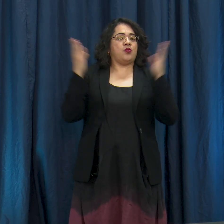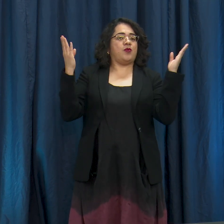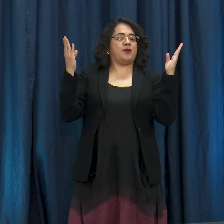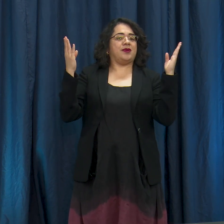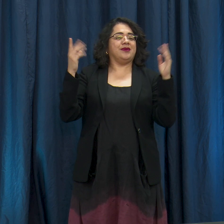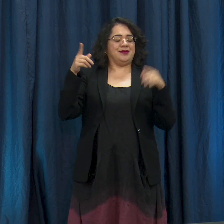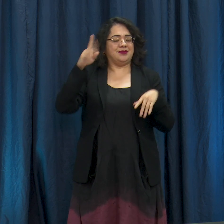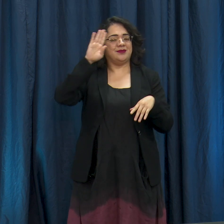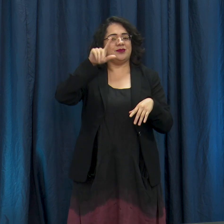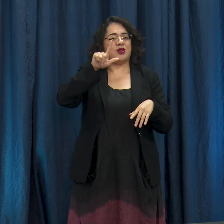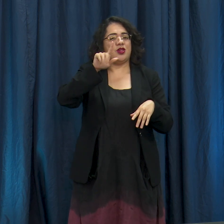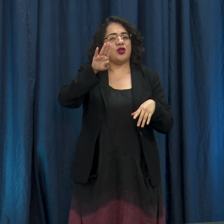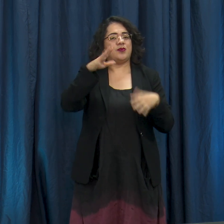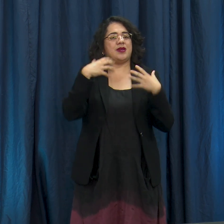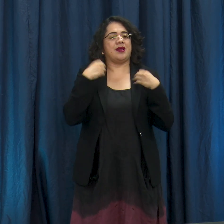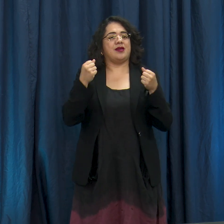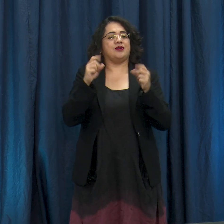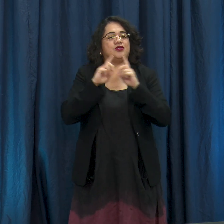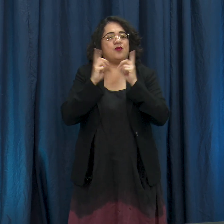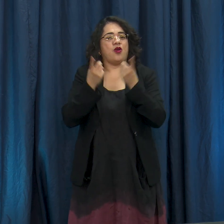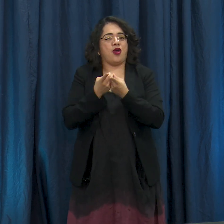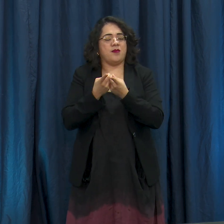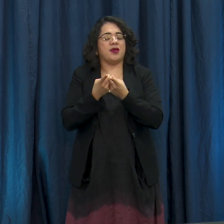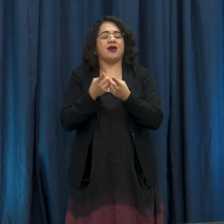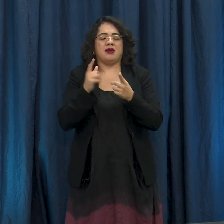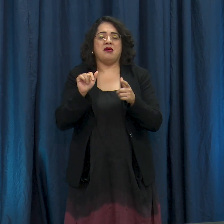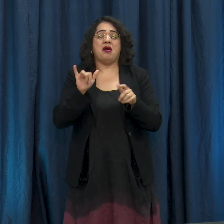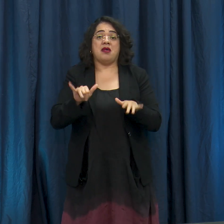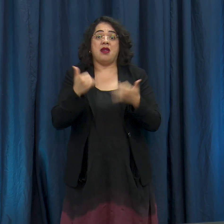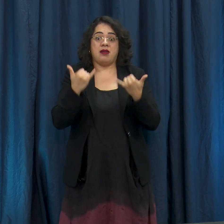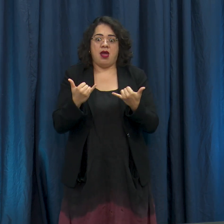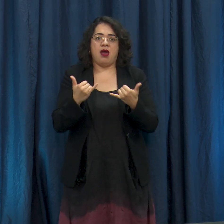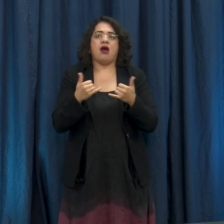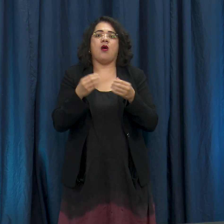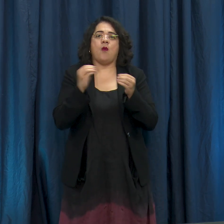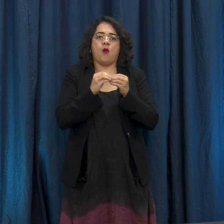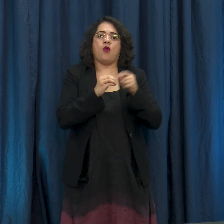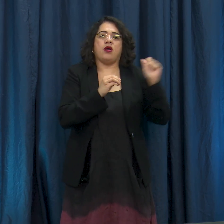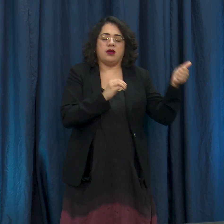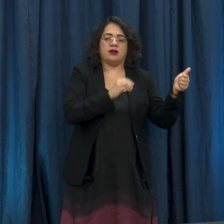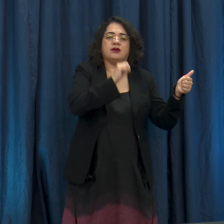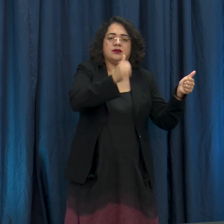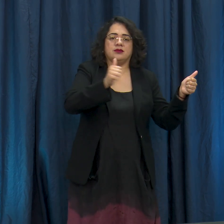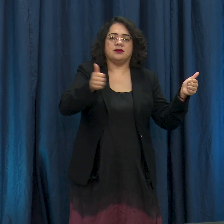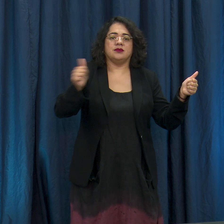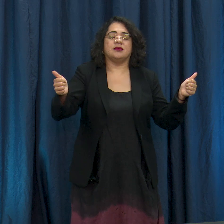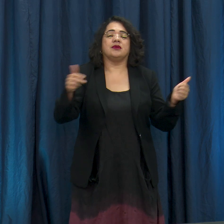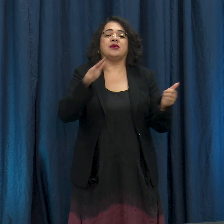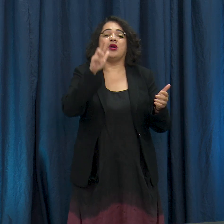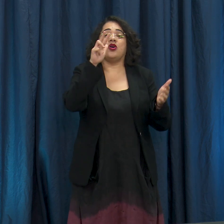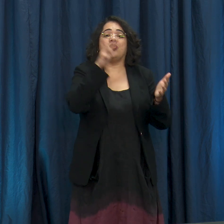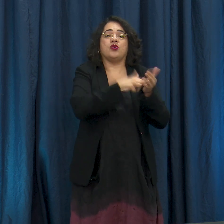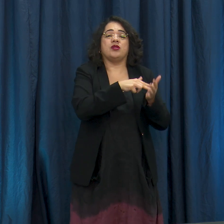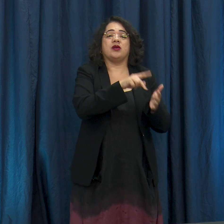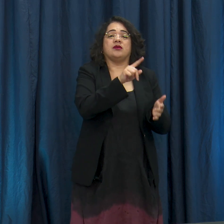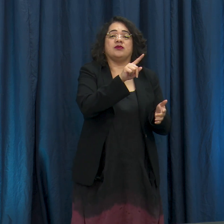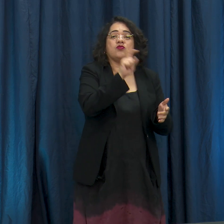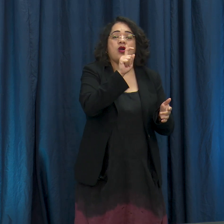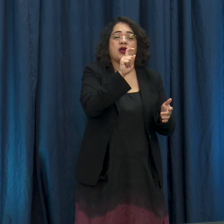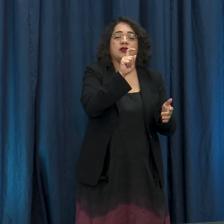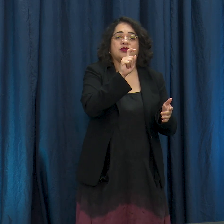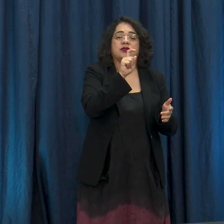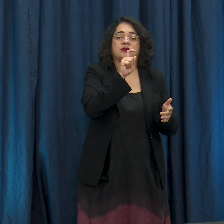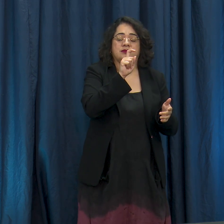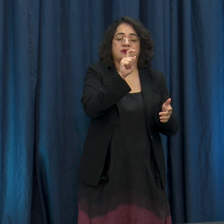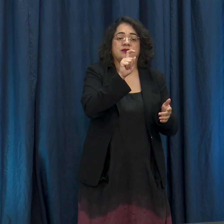nuestra capacidad sigue creciendo. Hasta hoy tenemos un total de 3,100 pruebas hechas en nuestras clínicas de